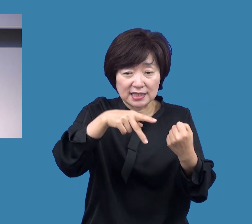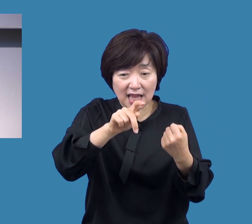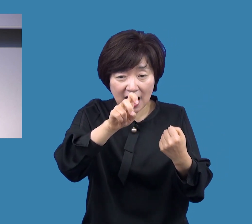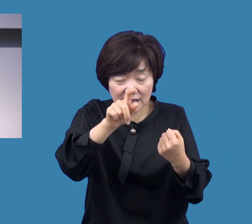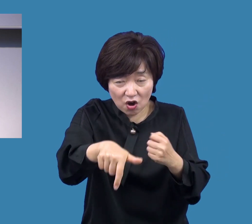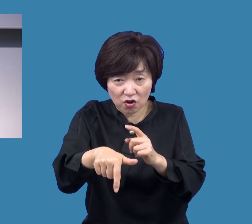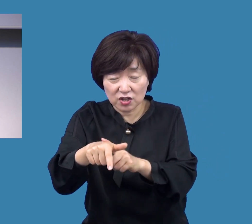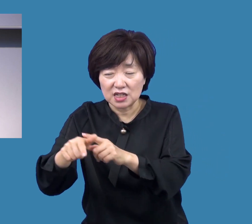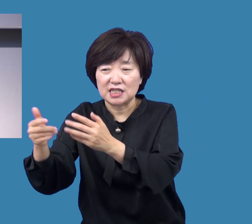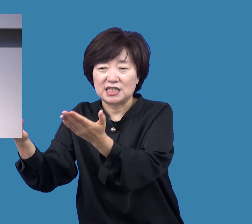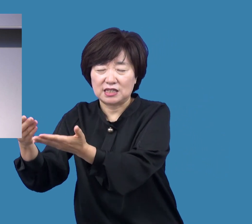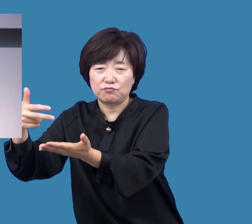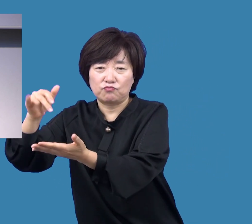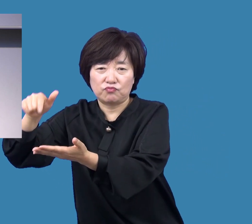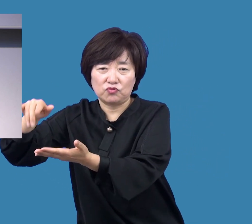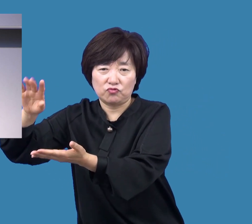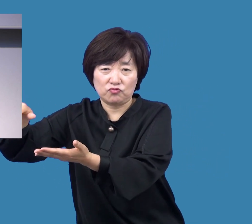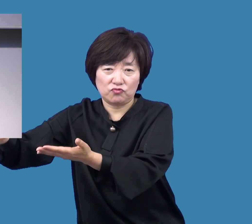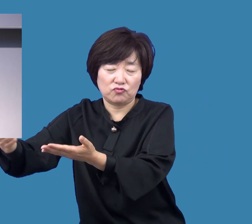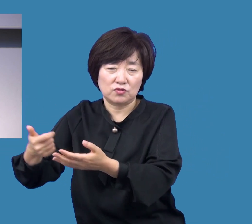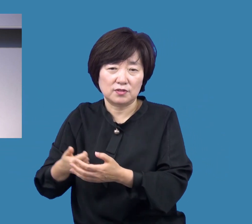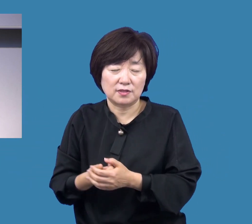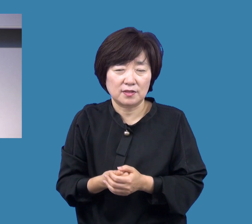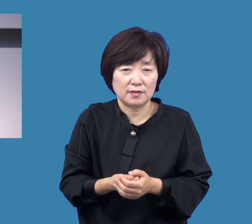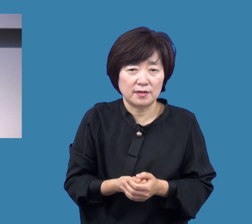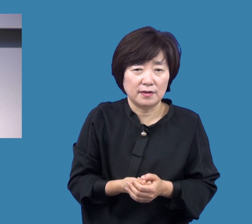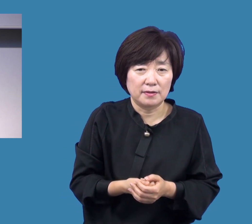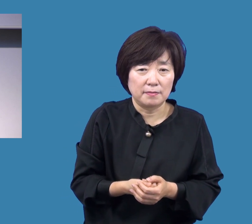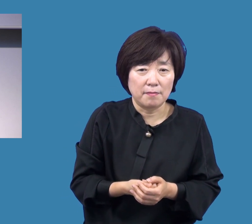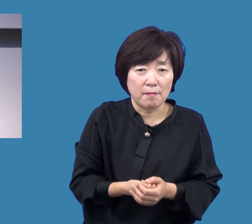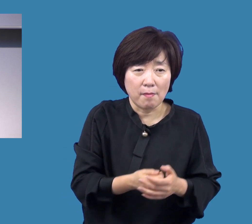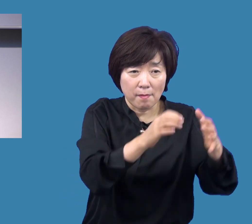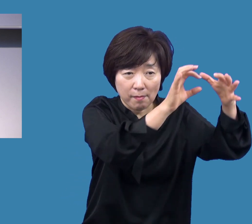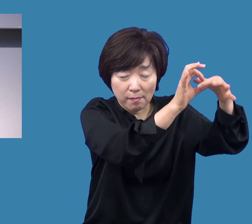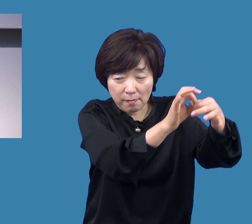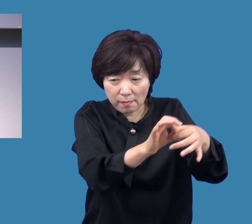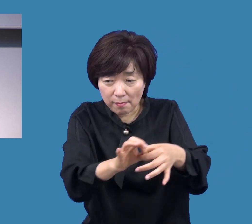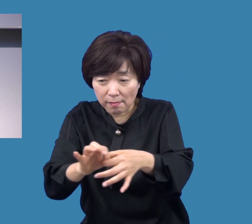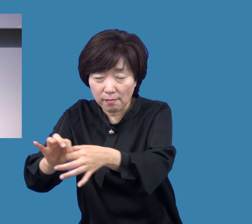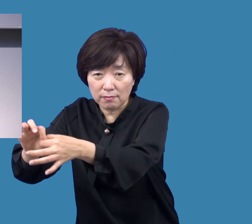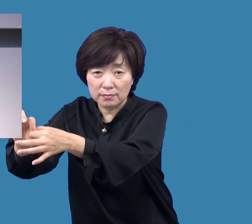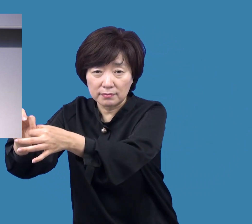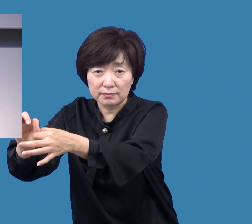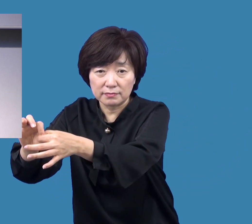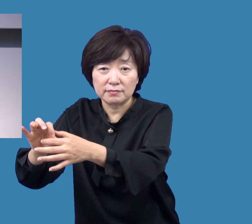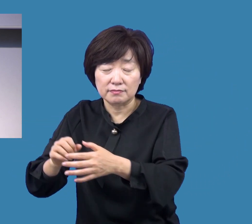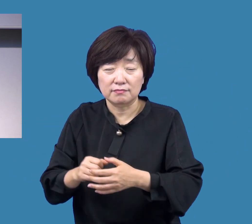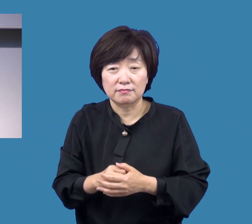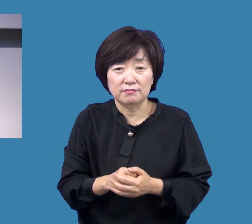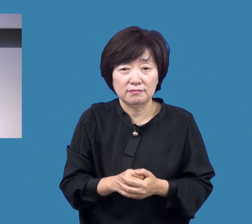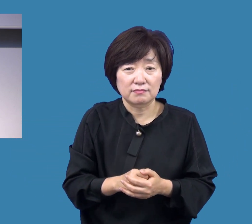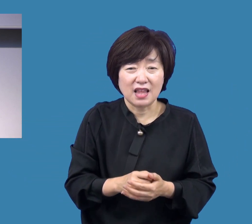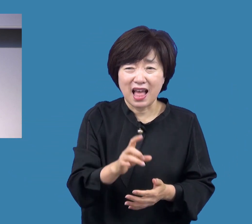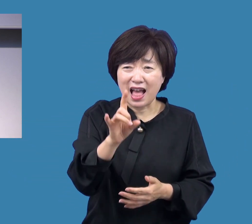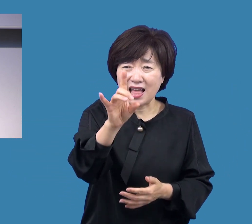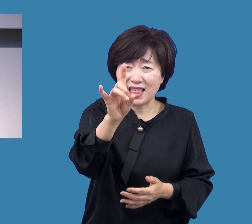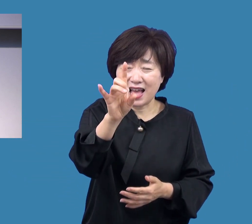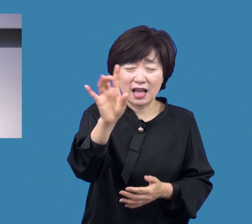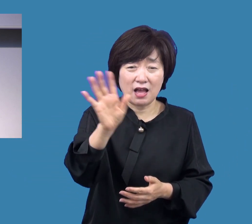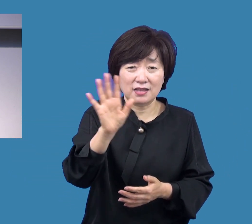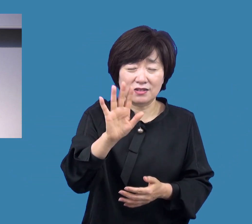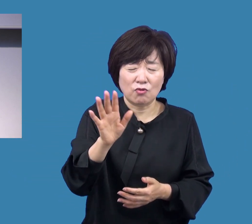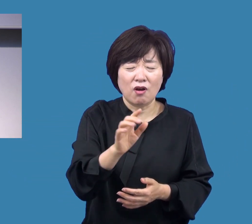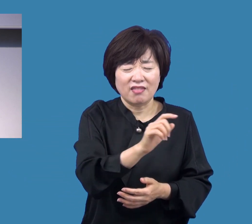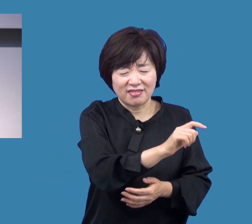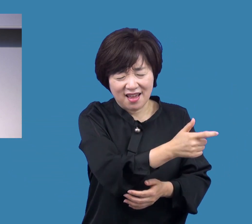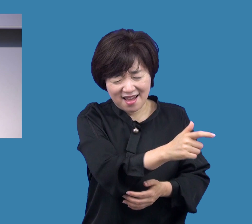자, 이 은사가 다양하기 때문에 직분과 사역 역시 획일적이지 않고 아주 다양합니다. 하나님은 획일적인 분이 아니세요.